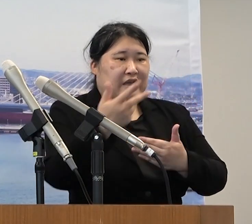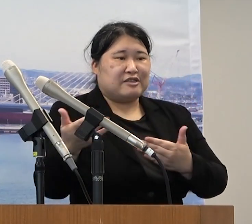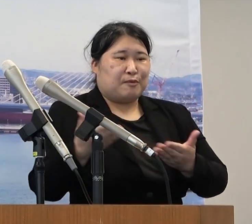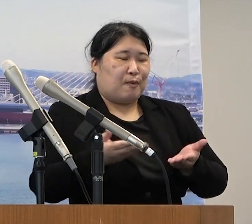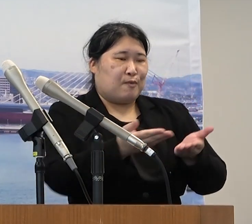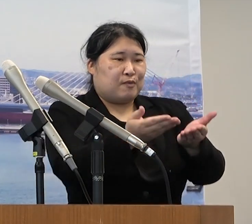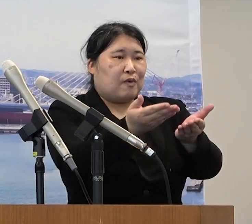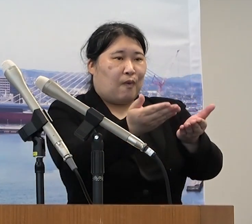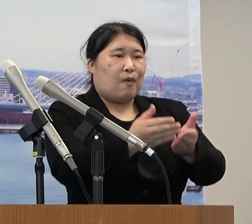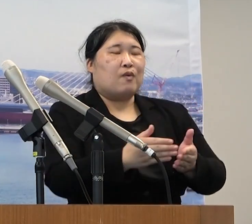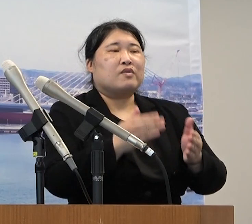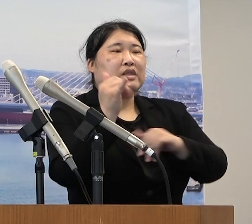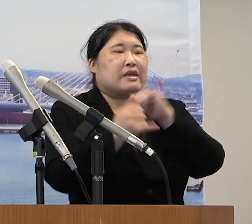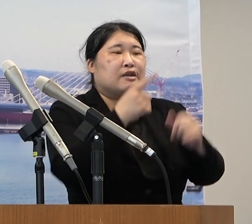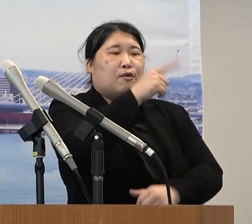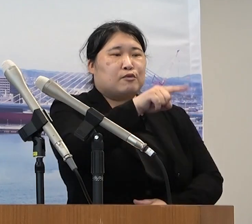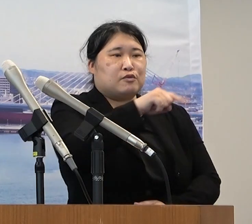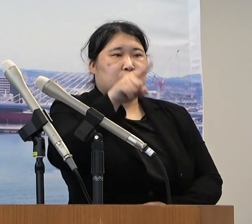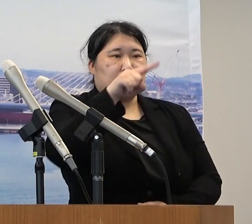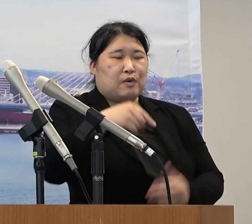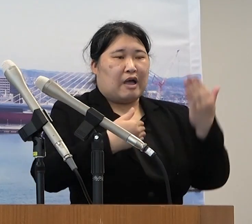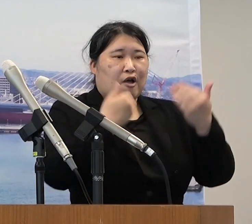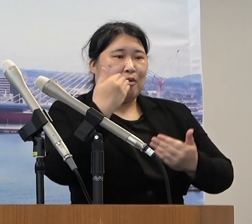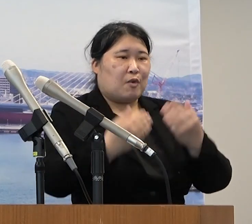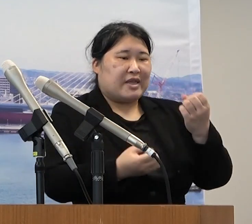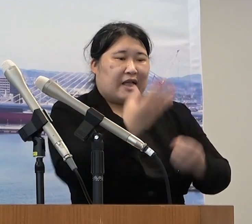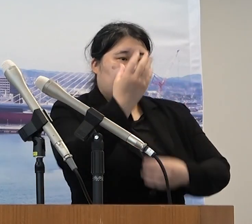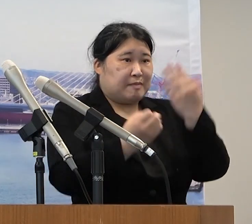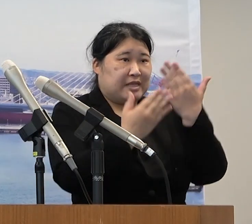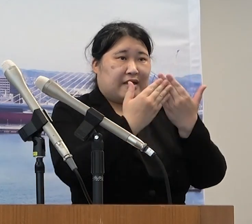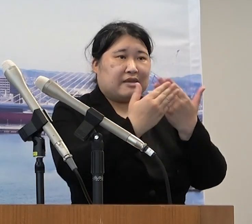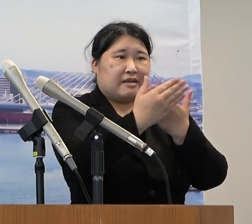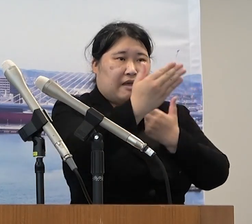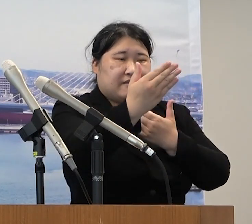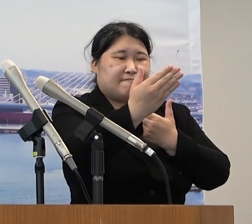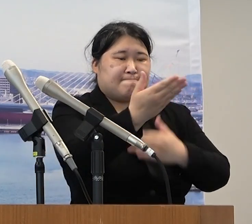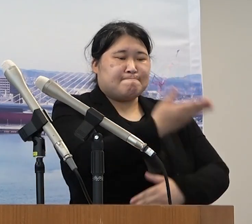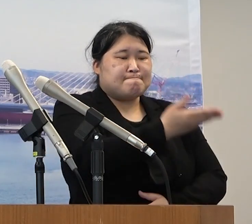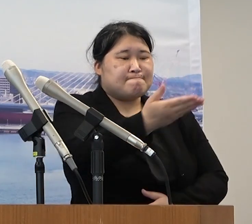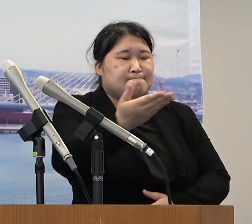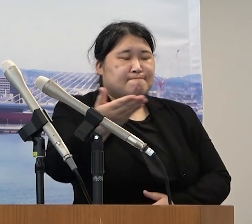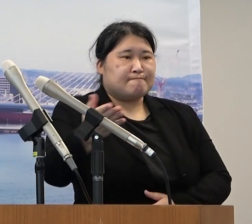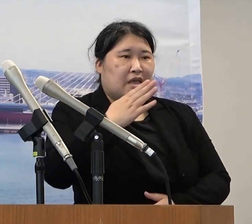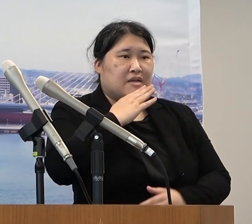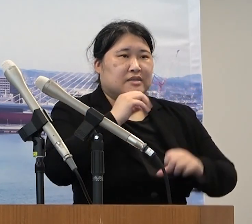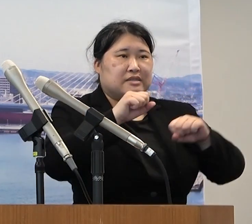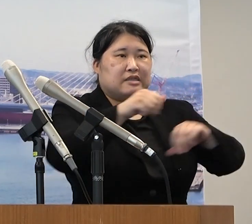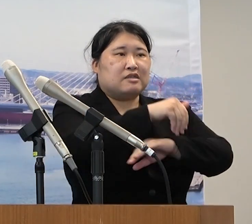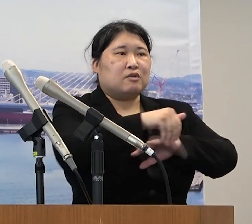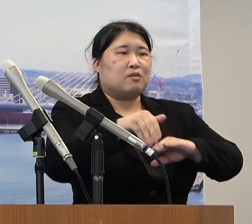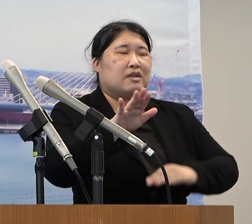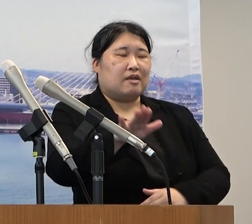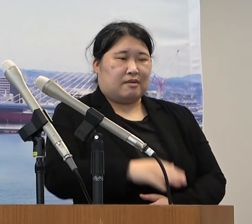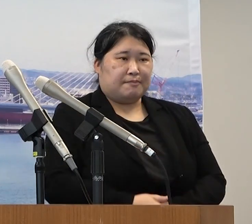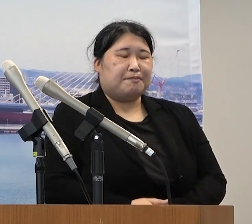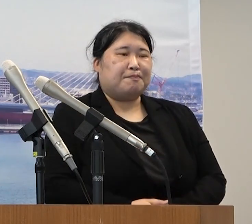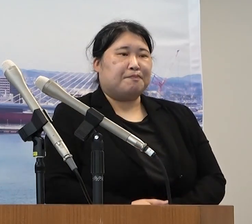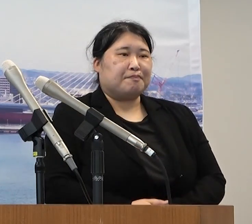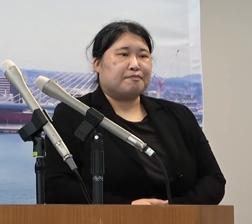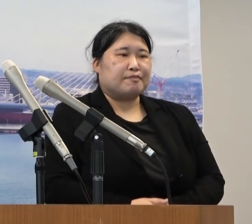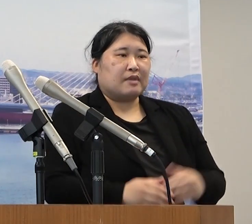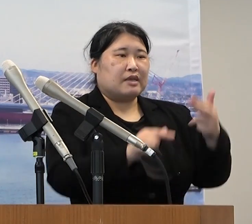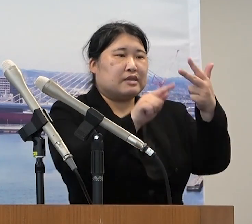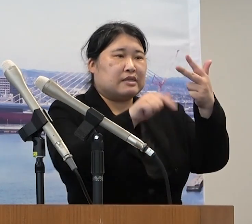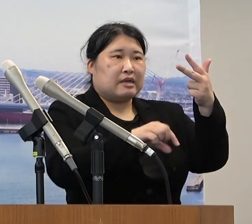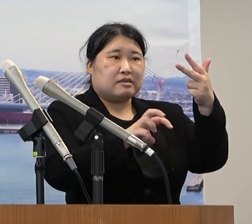第69回青森花火大会と青森の夏を彩る祭りが繰り広げられることになります。